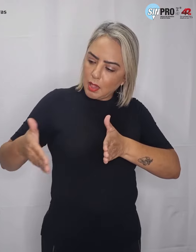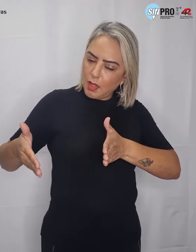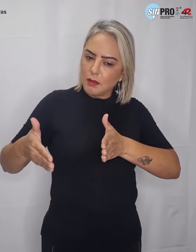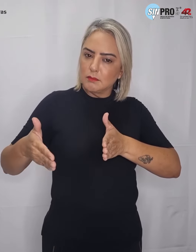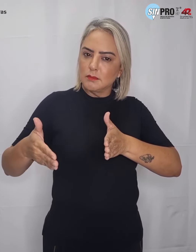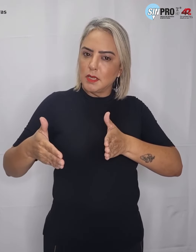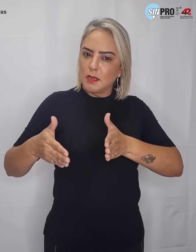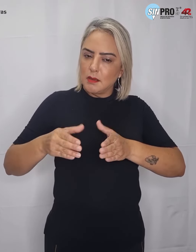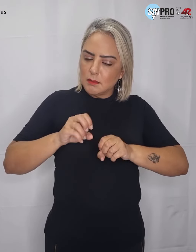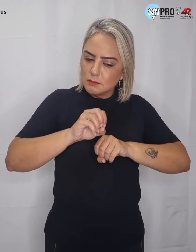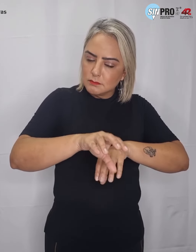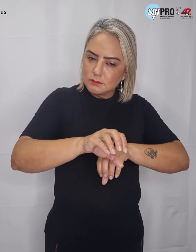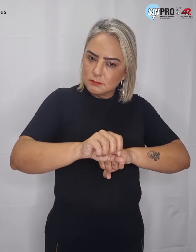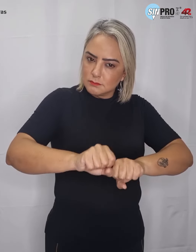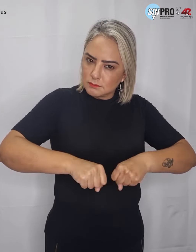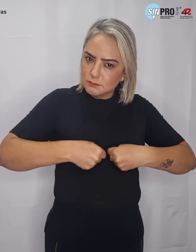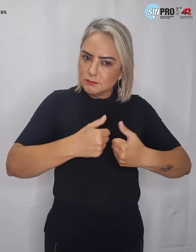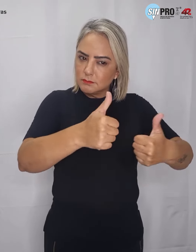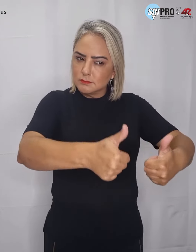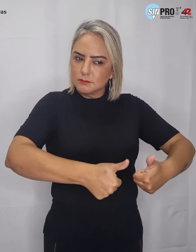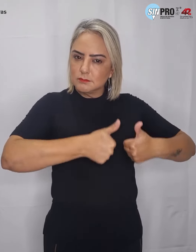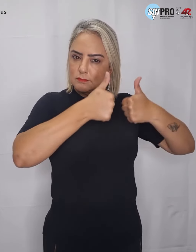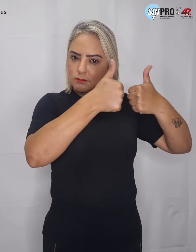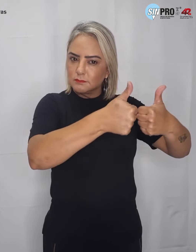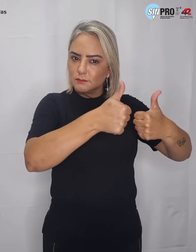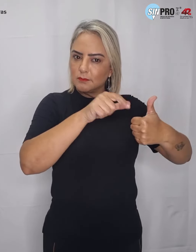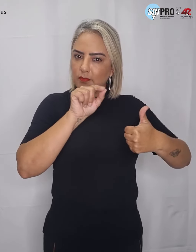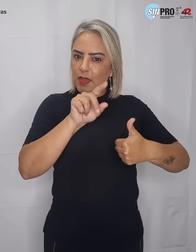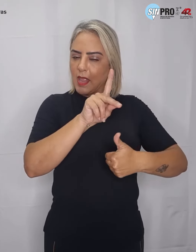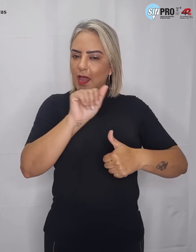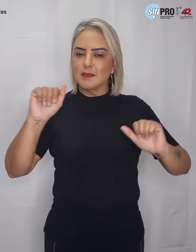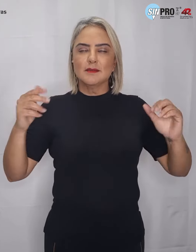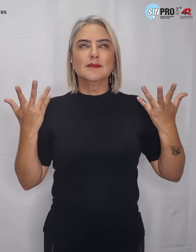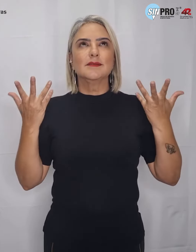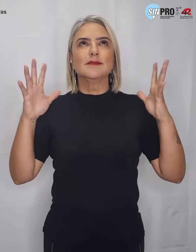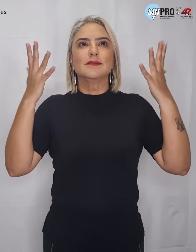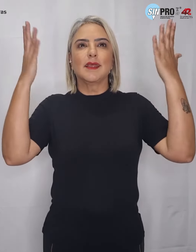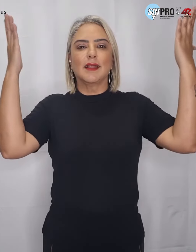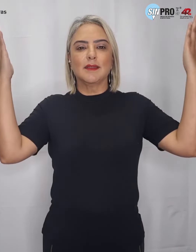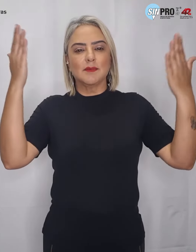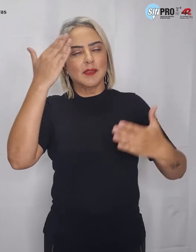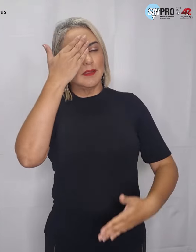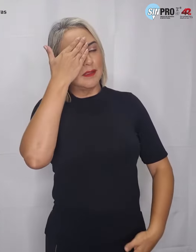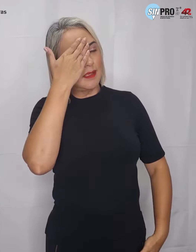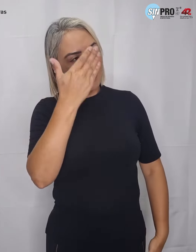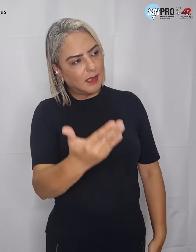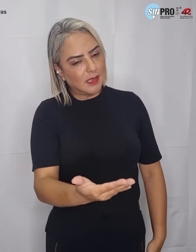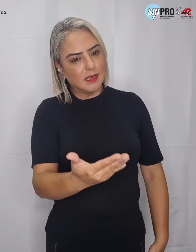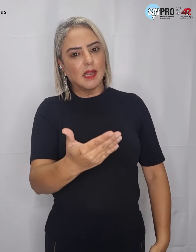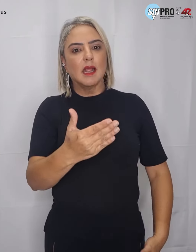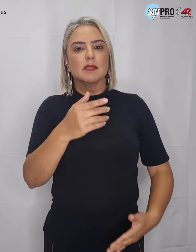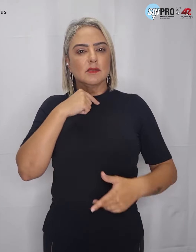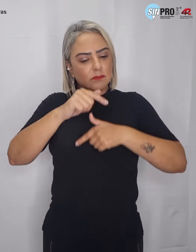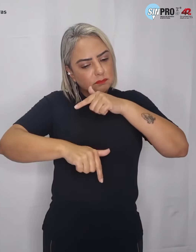em prol de uma educação de qualidade. É dia de celebrar e de agradecer a quem, com trabalho,